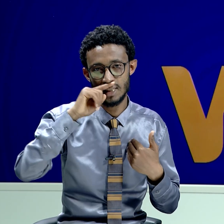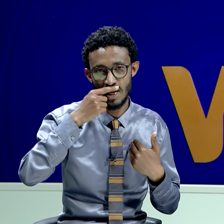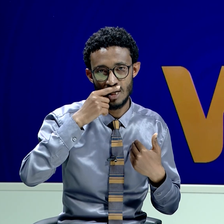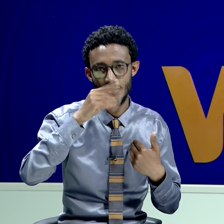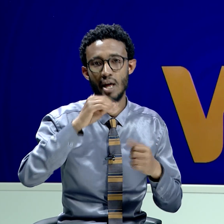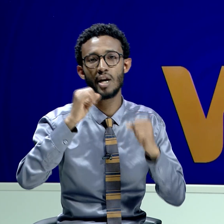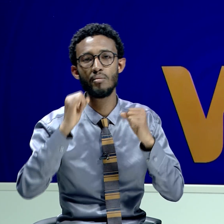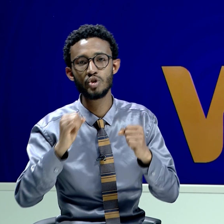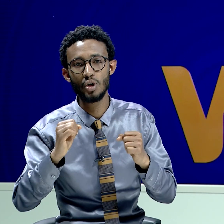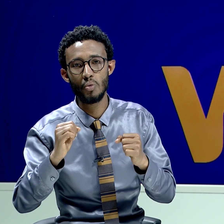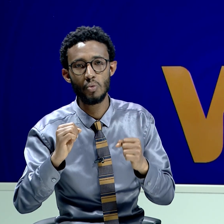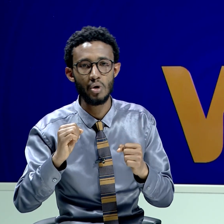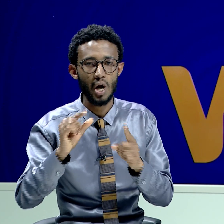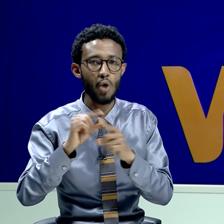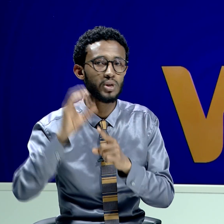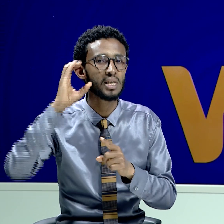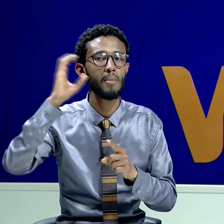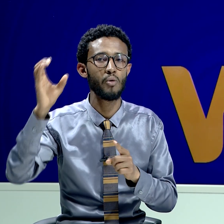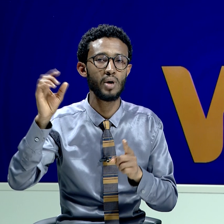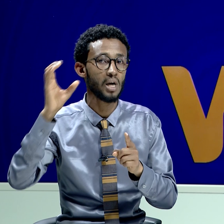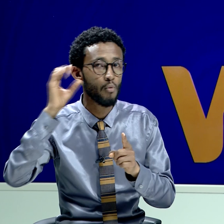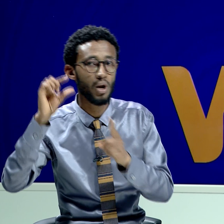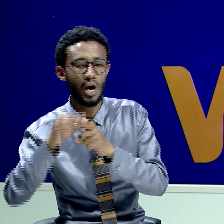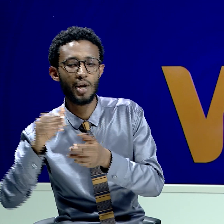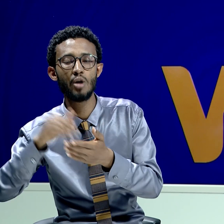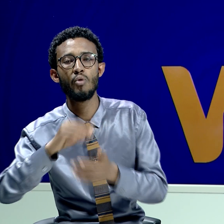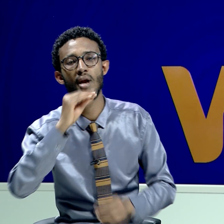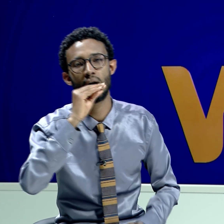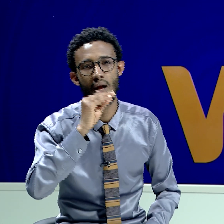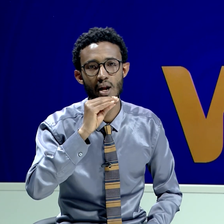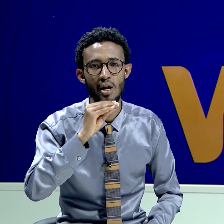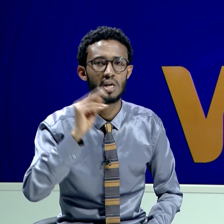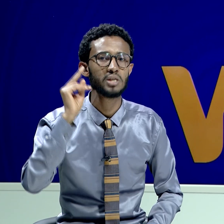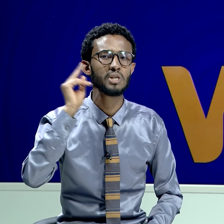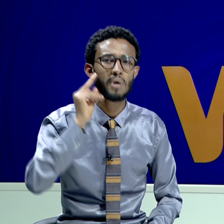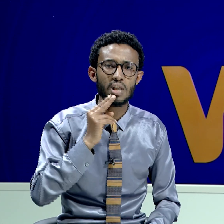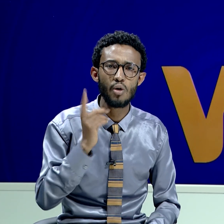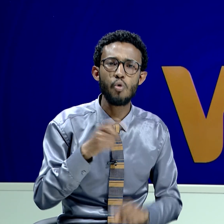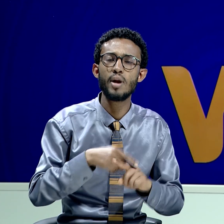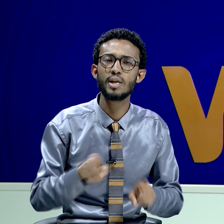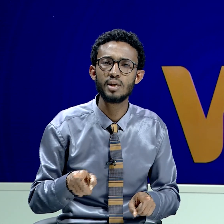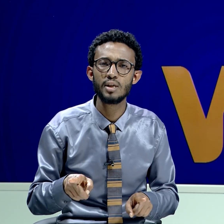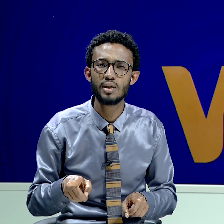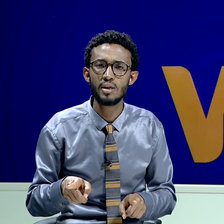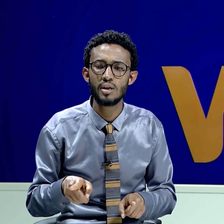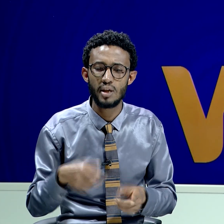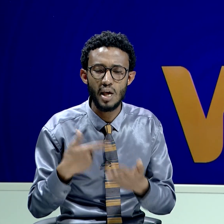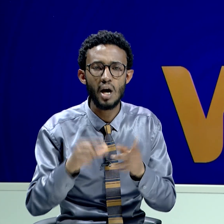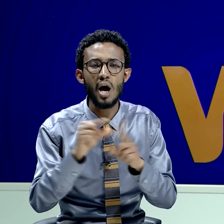سان مناجر ميتشلو قالون شيء سامانو. يسامون قال ده كم وين نكران. بس ما سانو خو نكر. يا قال